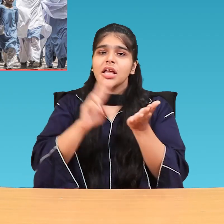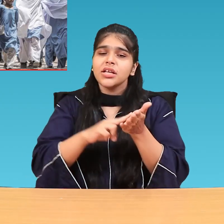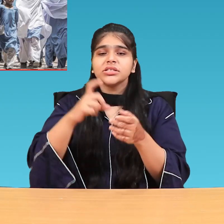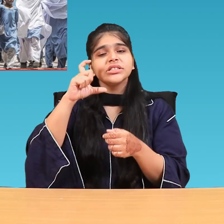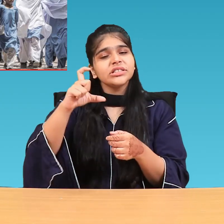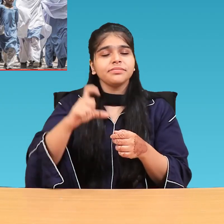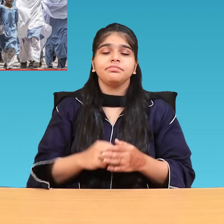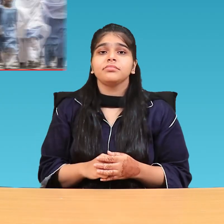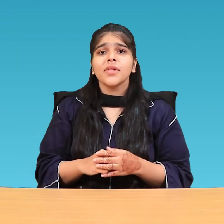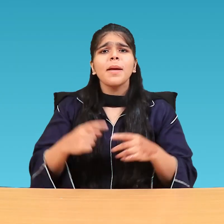SNC।